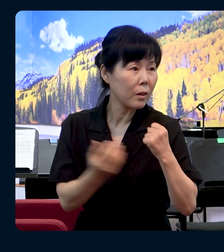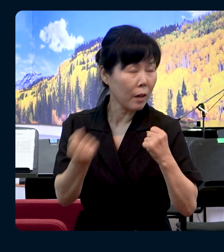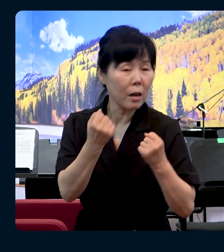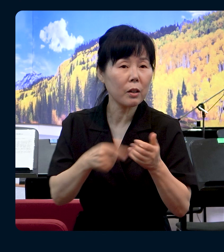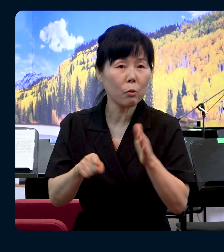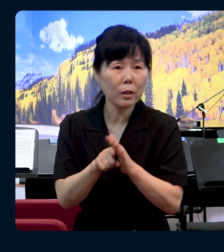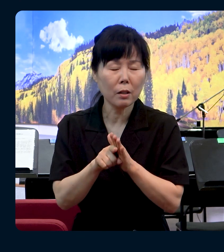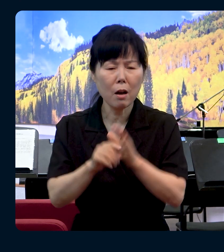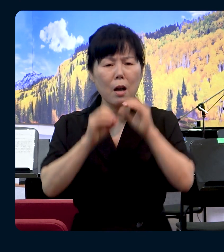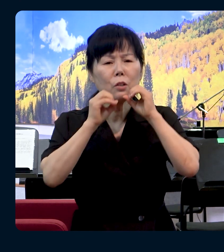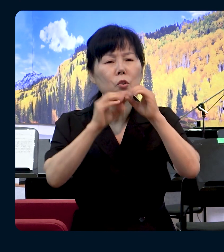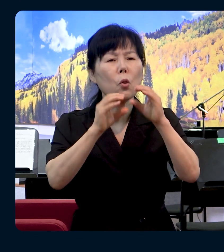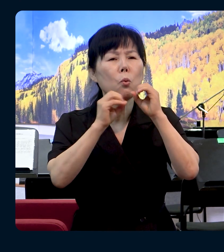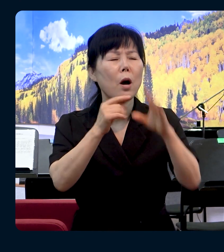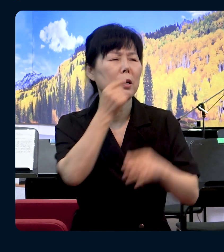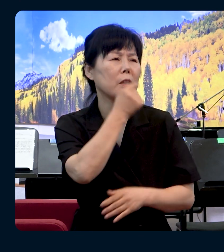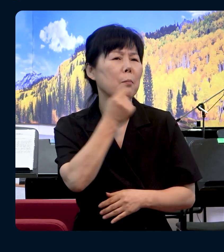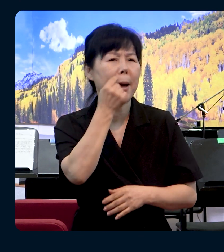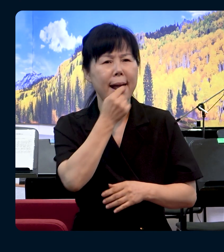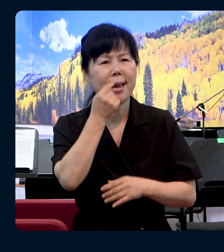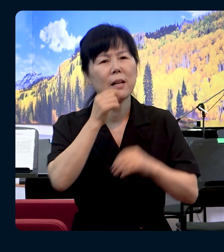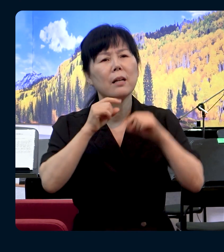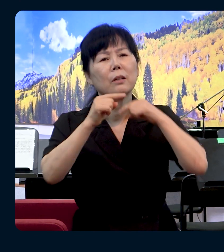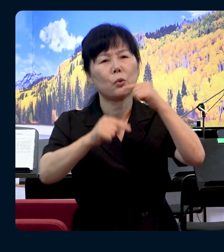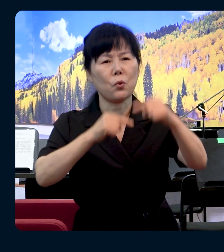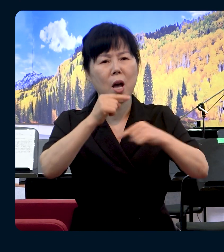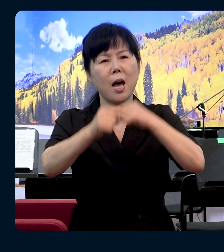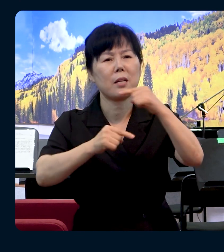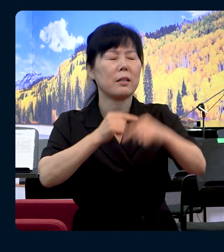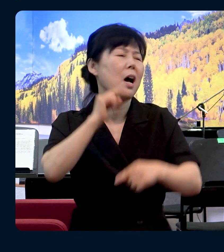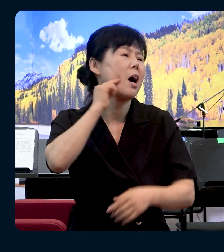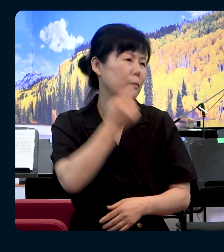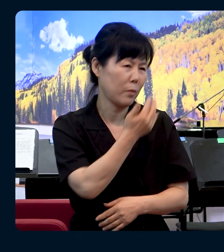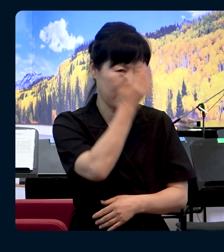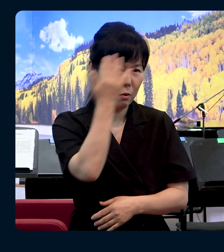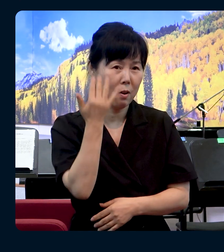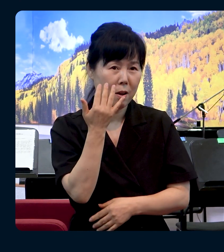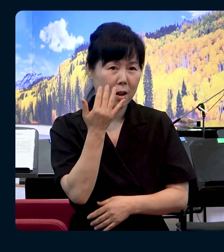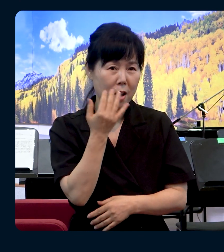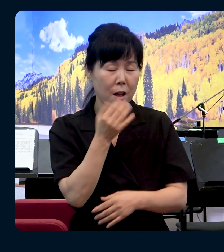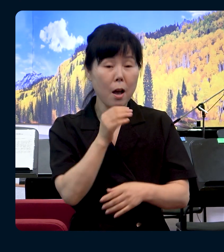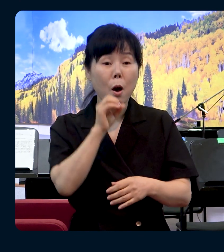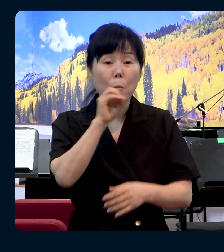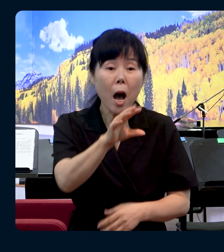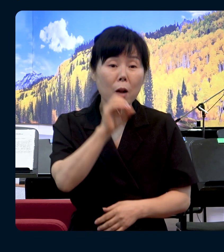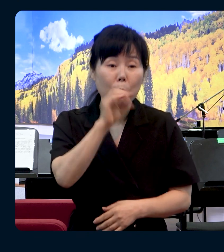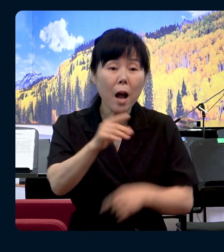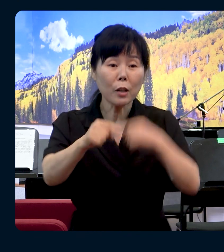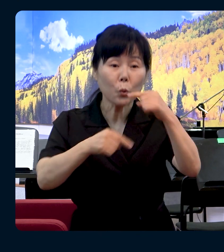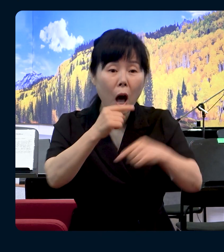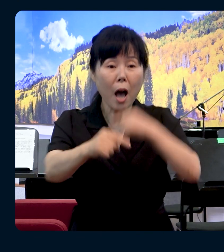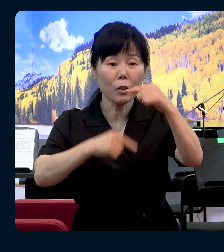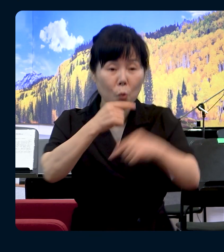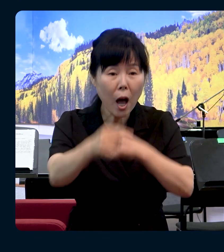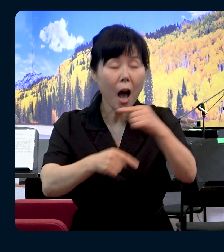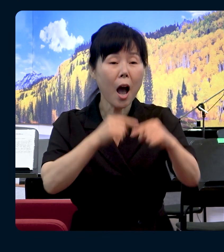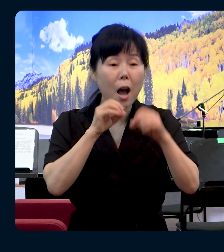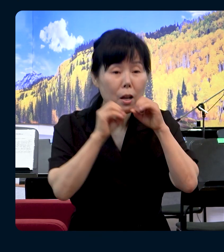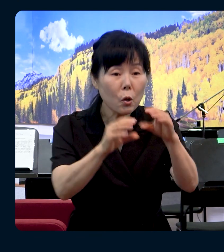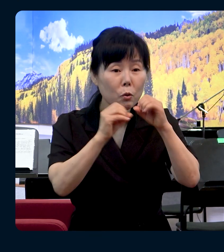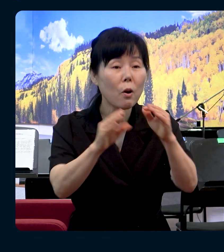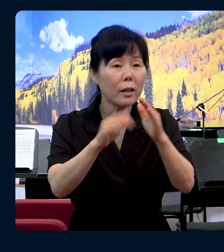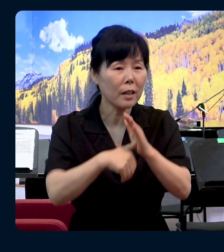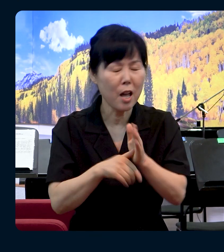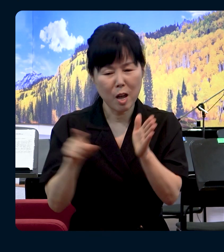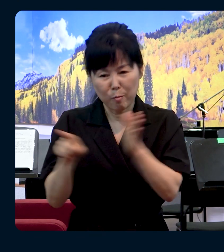전도하는 입술은 아름다운 입술입니다. 입을 열어 전도하는 순간 그는 믿는 자의 그 존재의 힘을 마음껏 사용하고